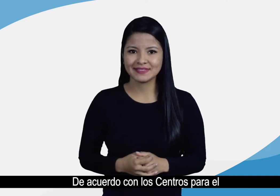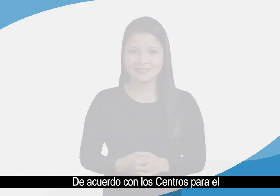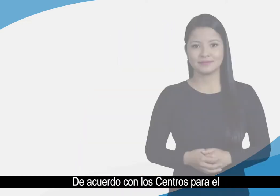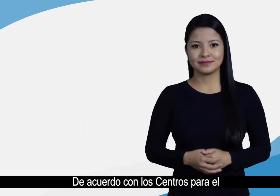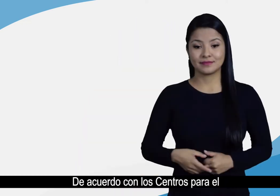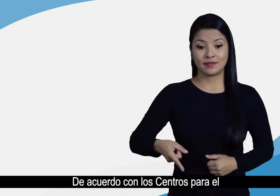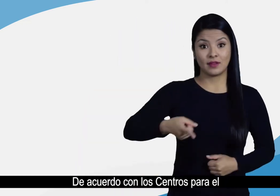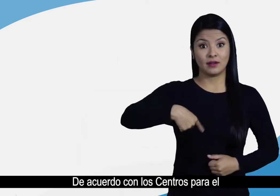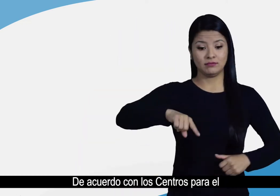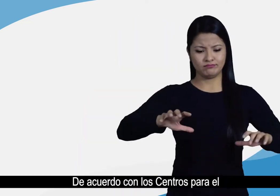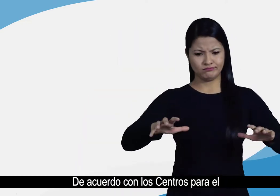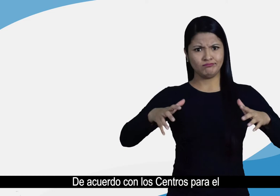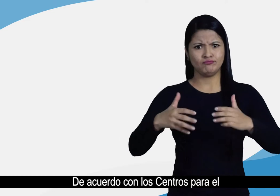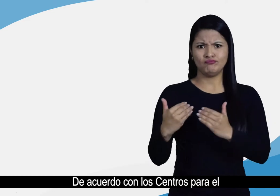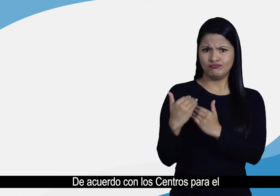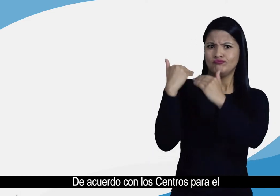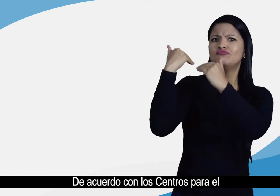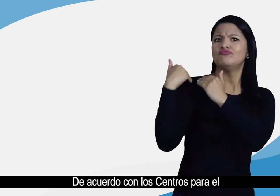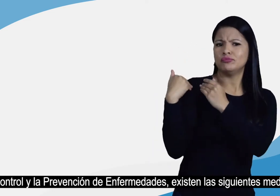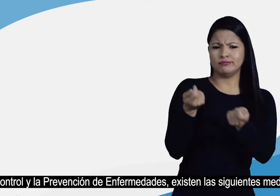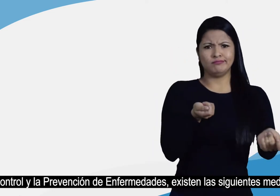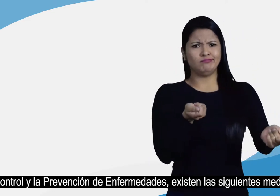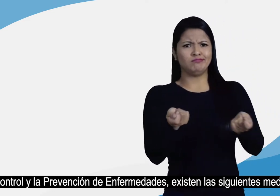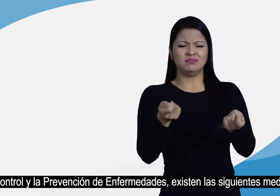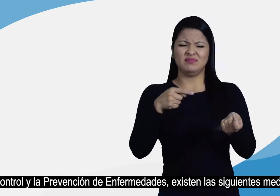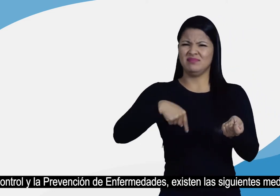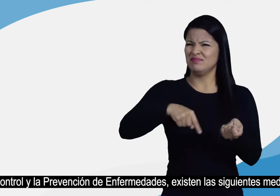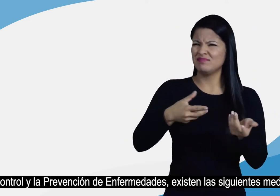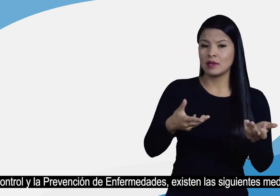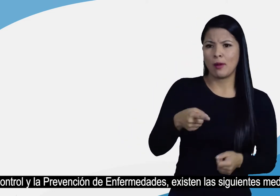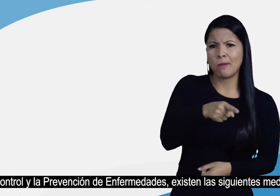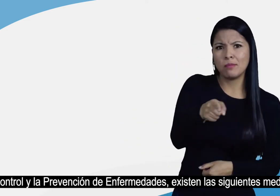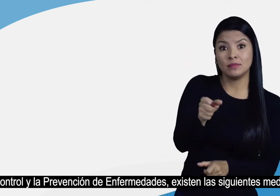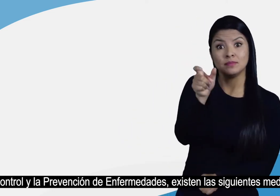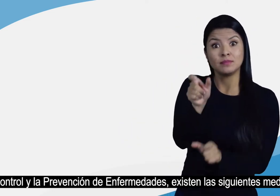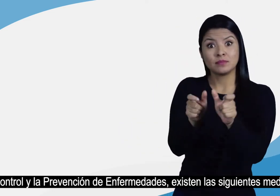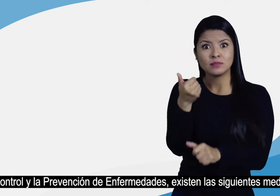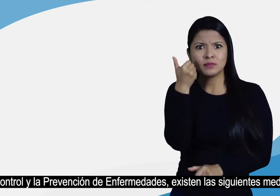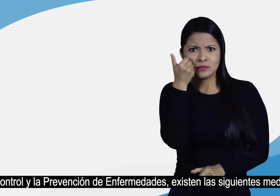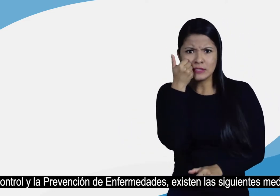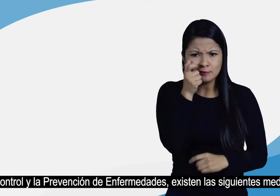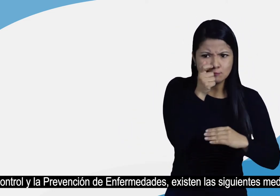De acuerdo con los centros, para el control y la prevención de enfermedades, existen las siguientes medidas.